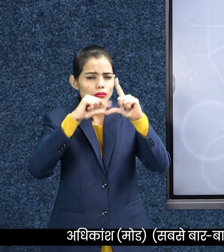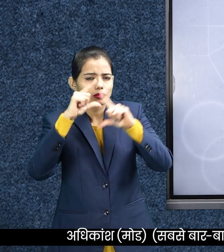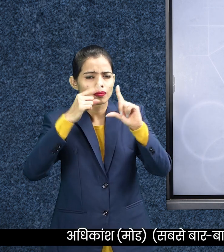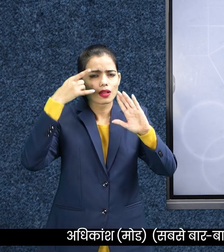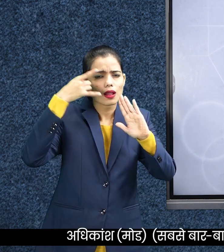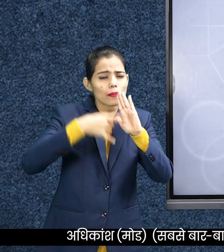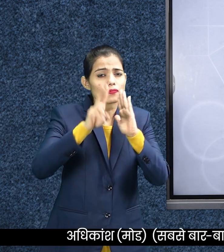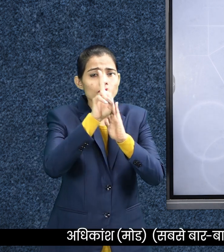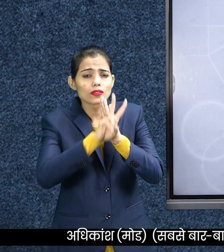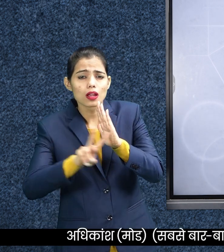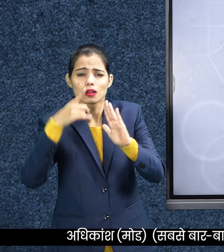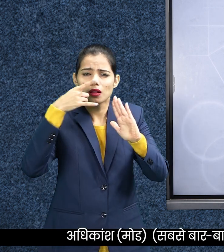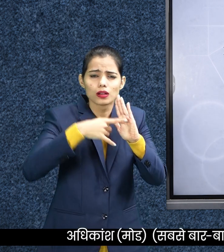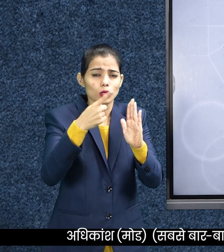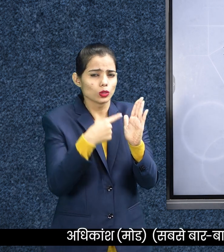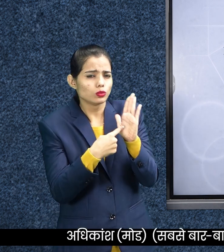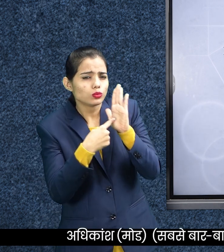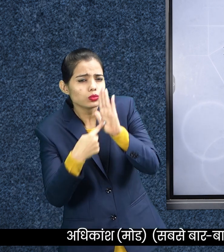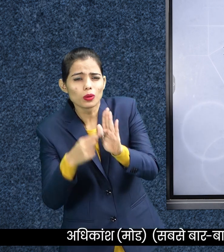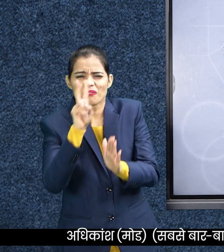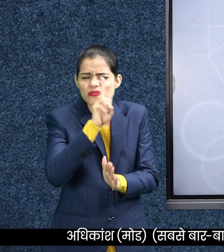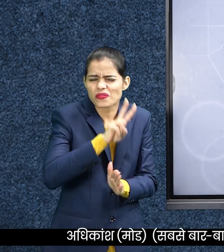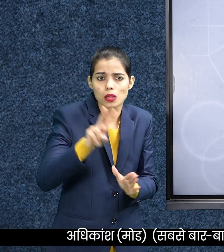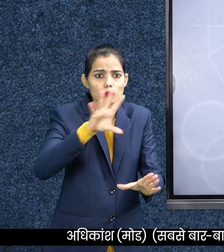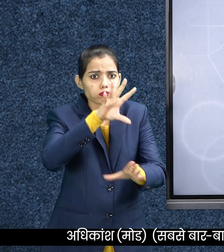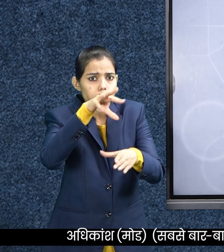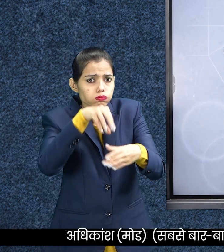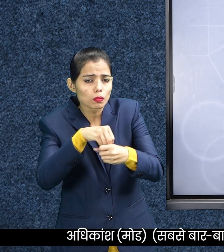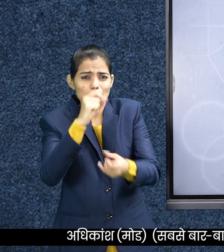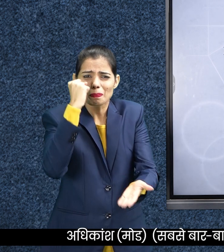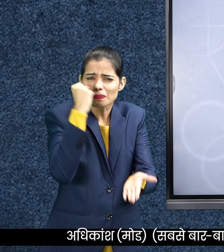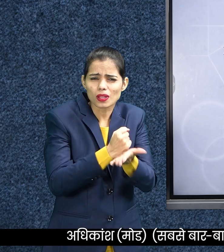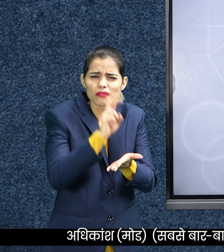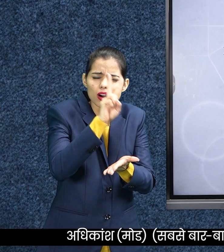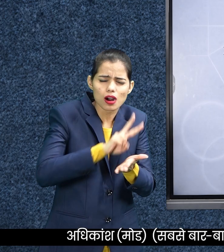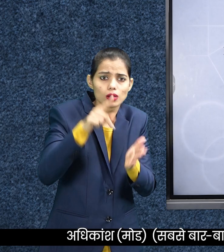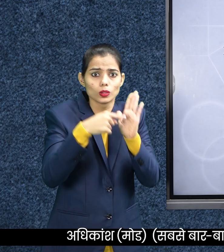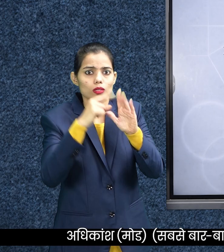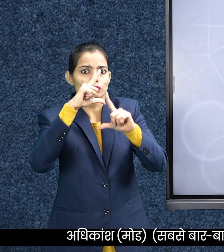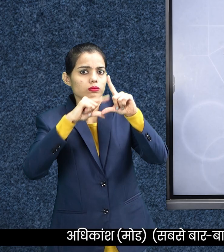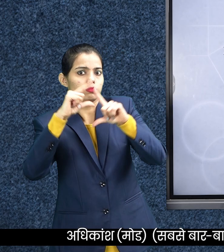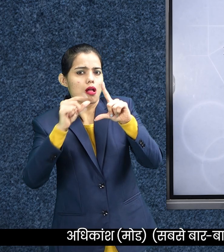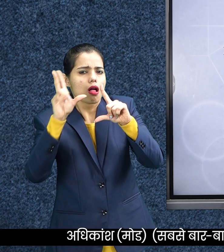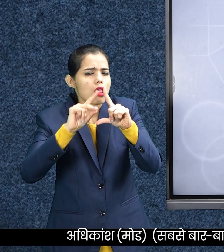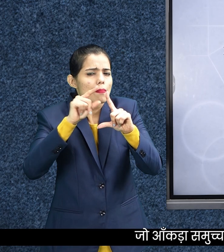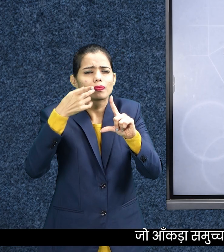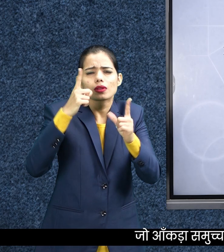अधिकांश मोड सबसे बार मान अधिकांश मोड उस मान का प्रतिनिधित्व करता है जो